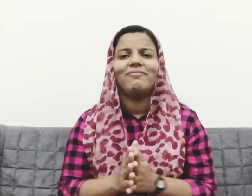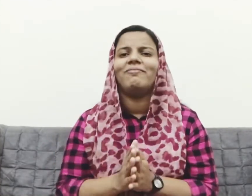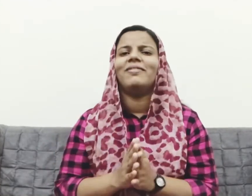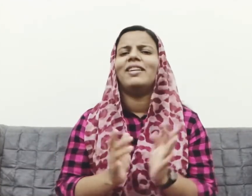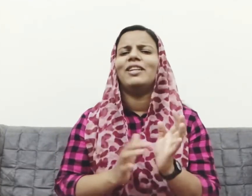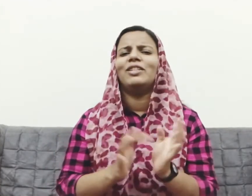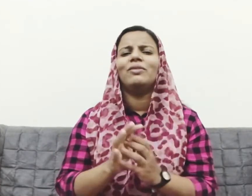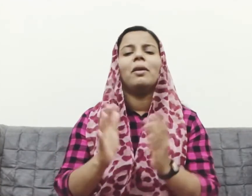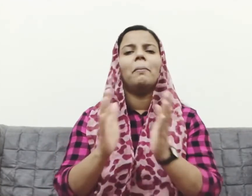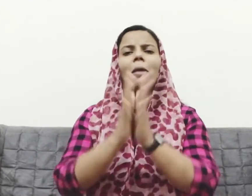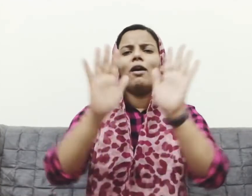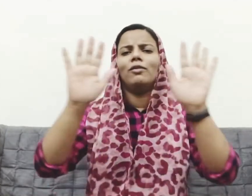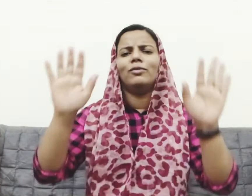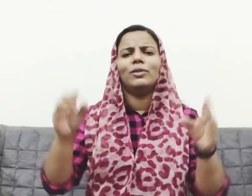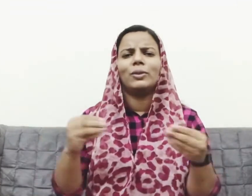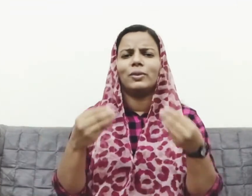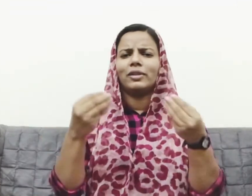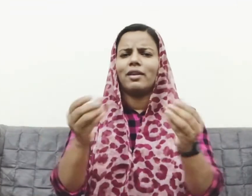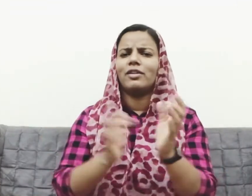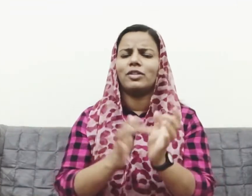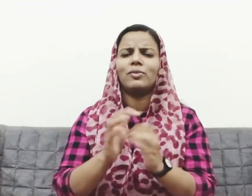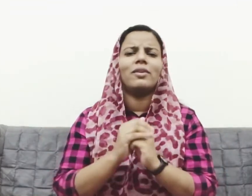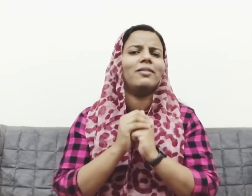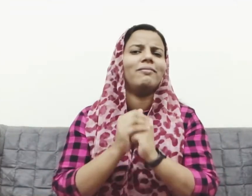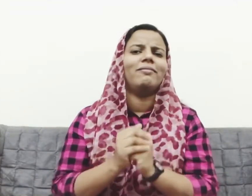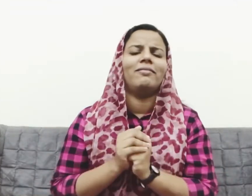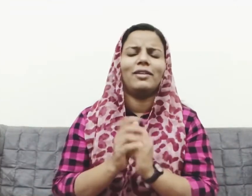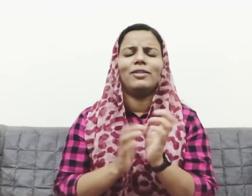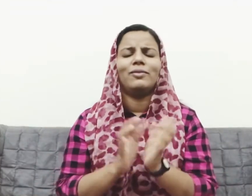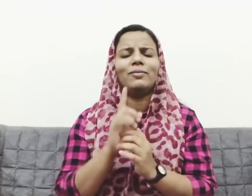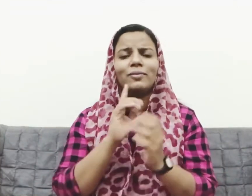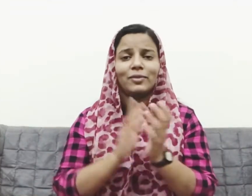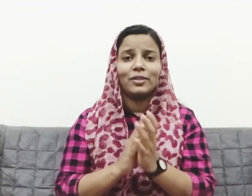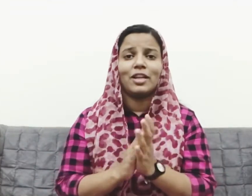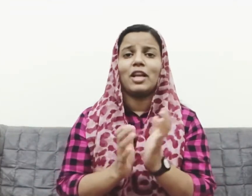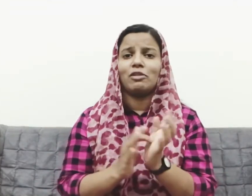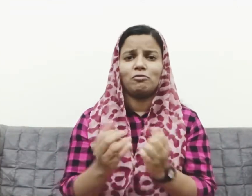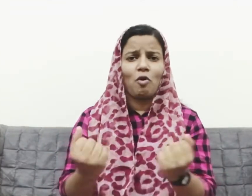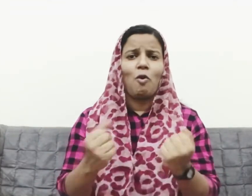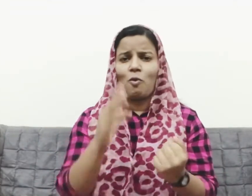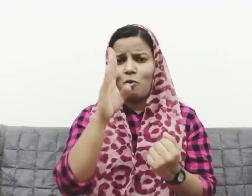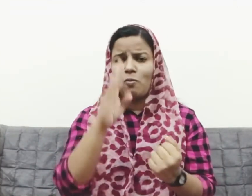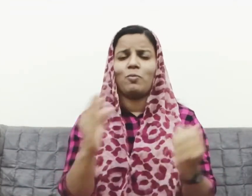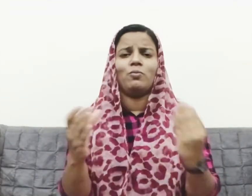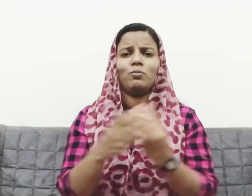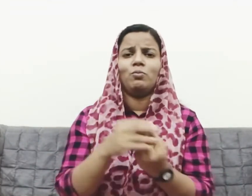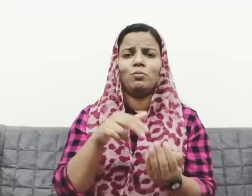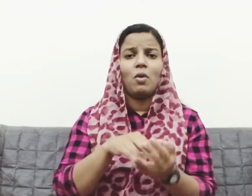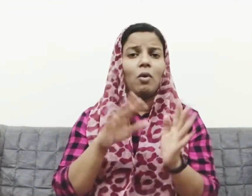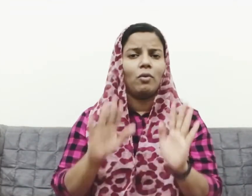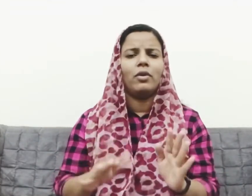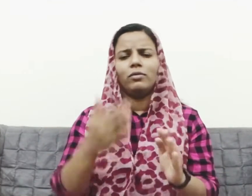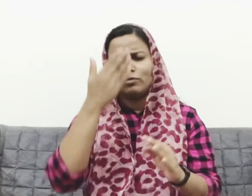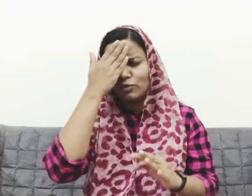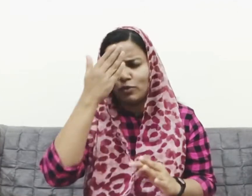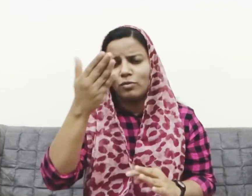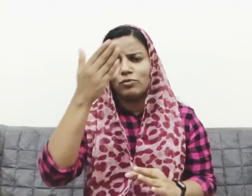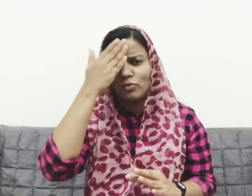വാർത്തകളാണെങ്കിലും, കർത്താവിന് മഹത്വം കൊടുത്ത് കർത്താവിനെ ആരാധിച്ച് അവൻ അങ്ങൻ്റെ കൂടെ ഒരു മഹാവീരനെ പോലെ ഉണ്ടല്ലോ, അതുകൊണ്ട് ഞാൻ അങ്ങേക്ക് സ്തോത്രം ചെയ്യുന്നു, അതുകൊണ്ട്